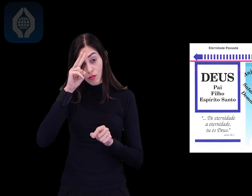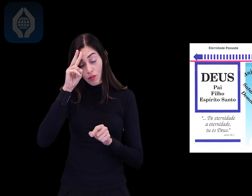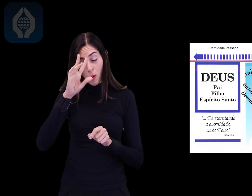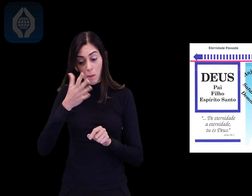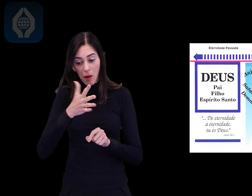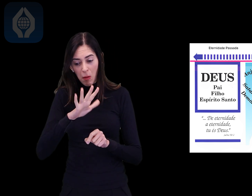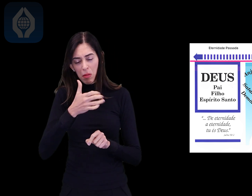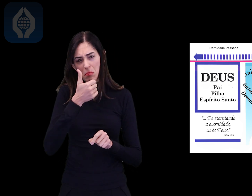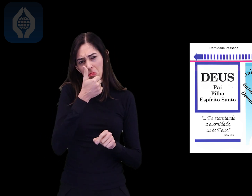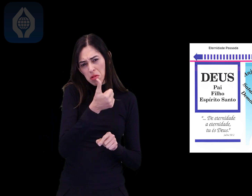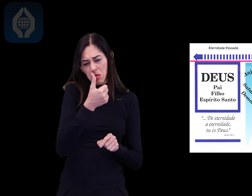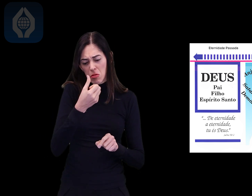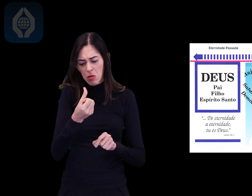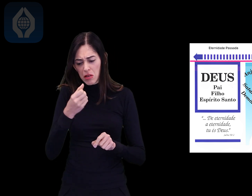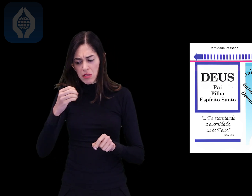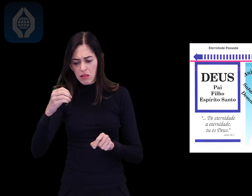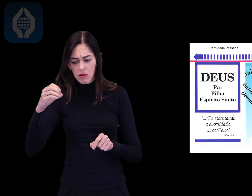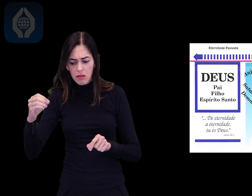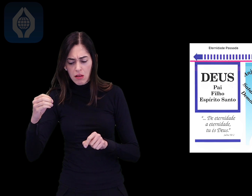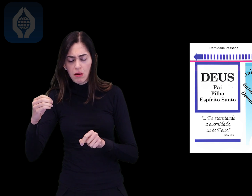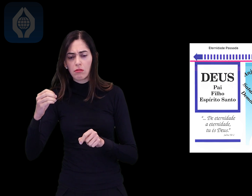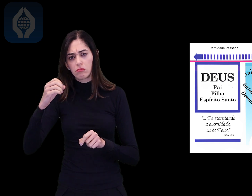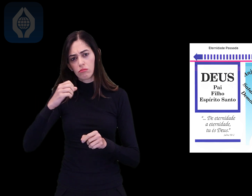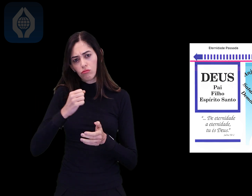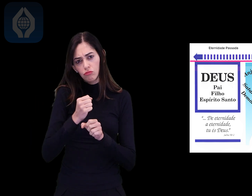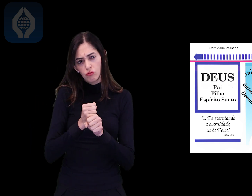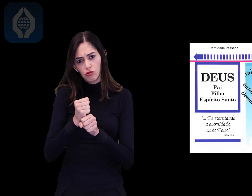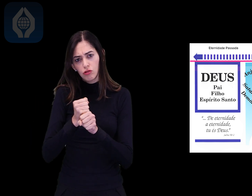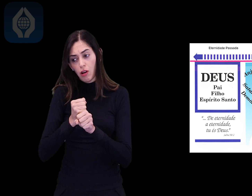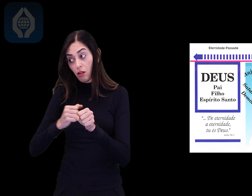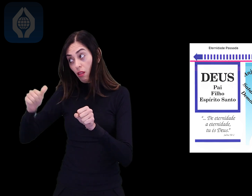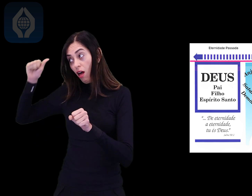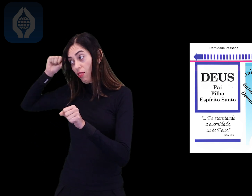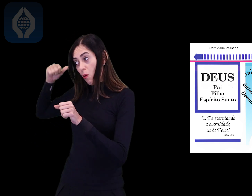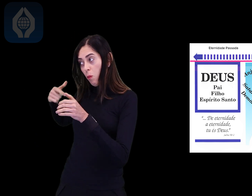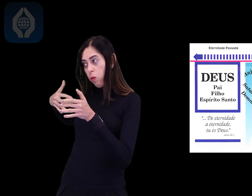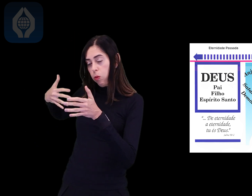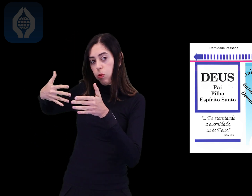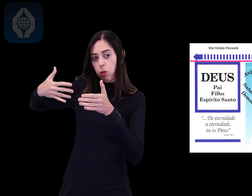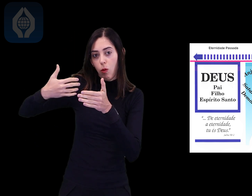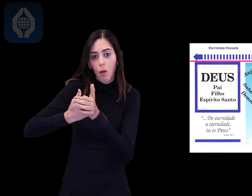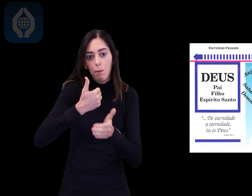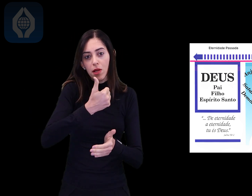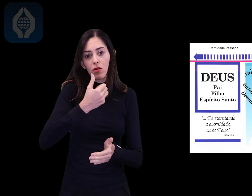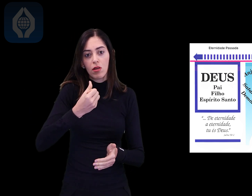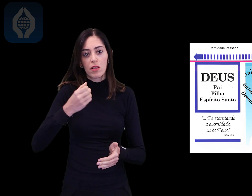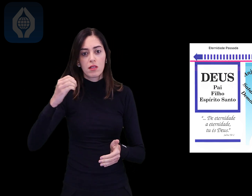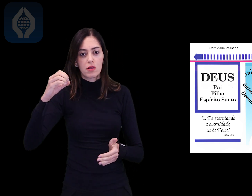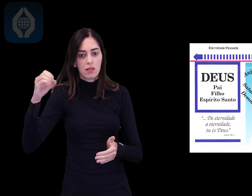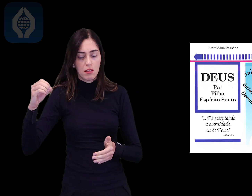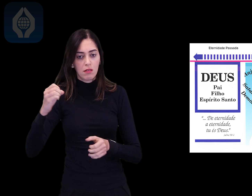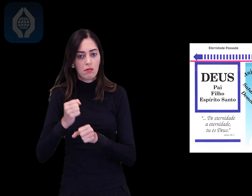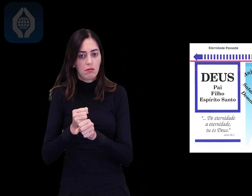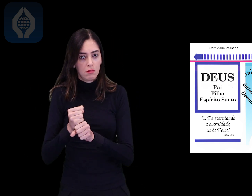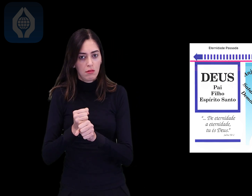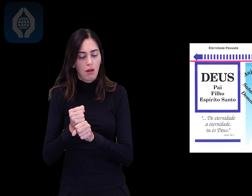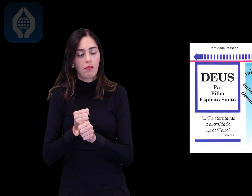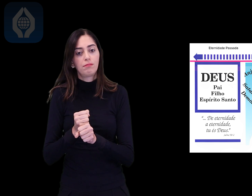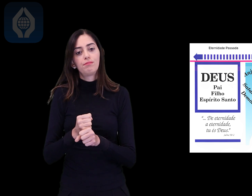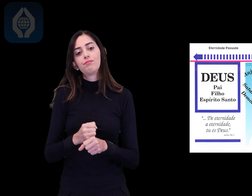Adão. C. Crescimento da população. No tempo de Noé, Sem, Cão e Jafé,